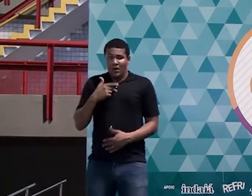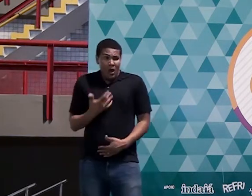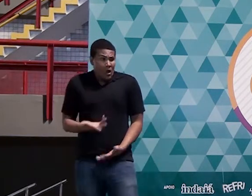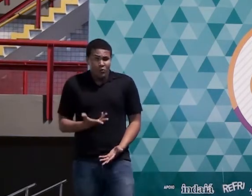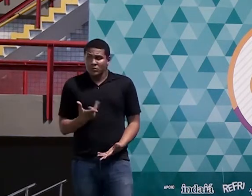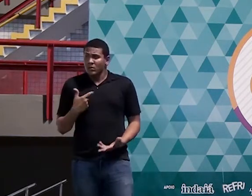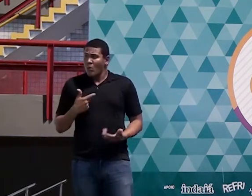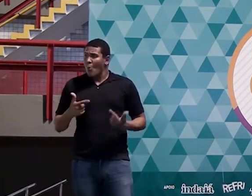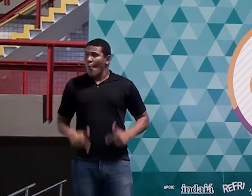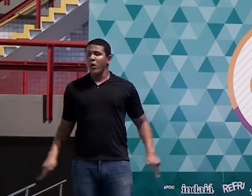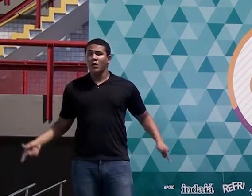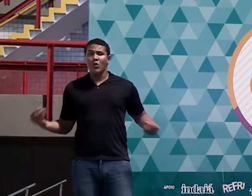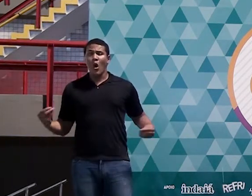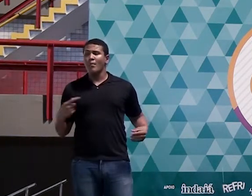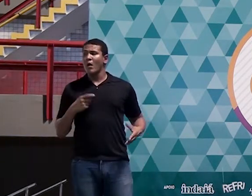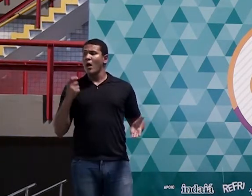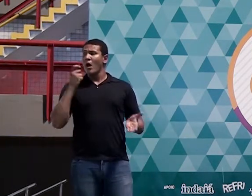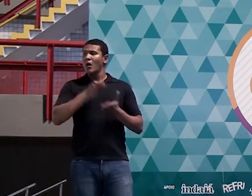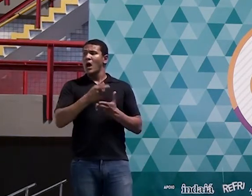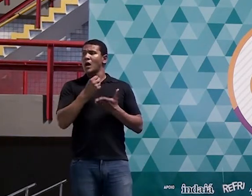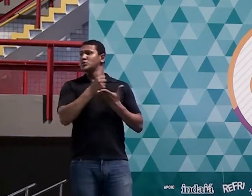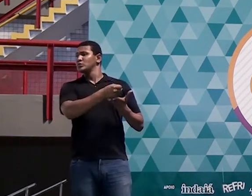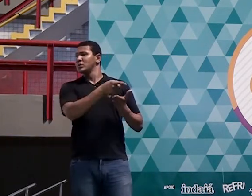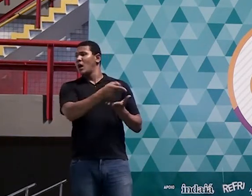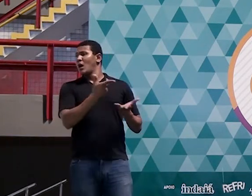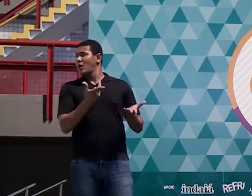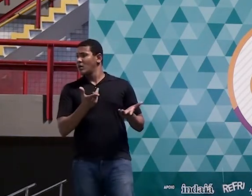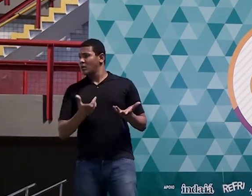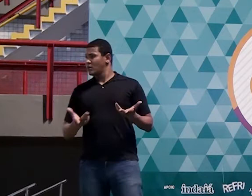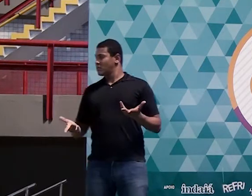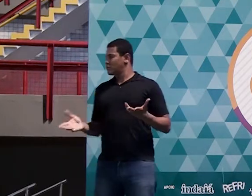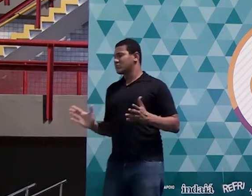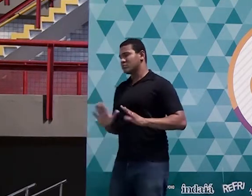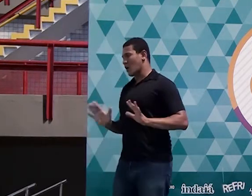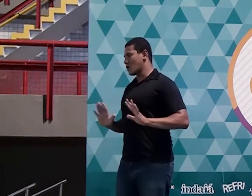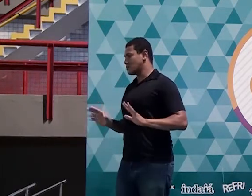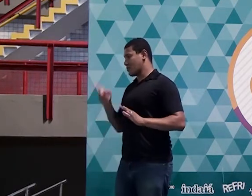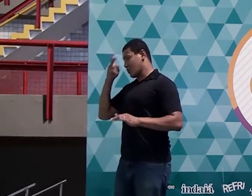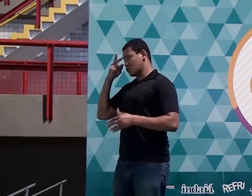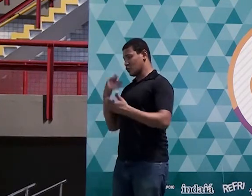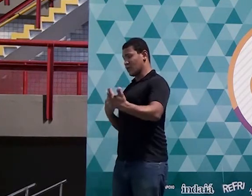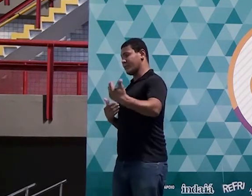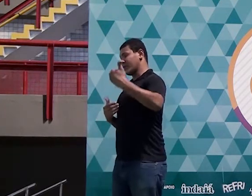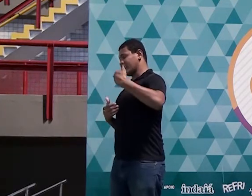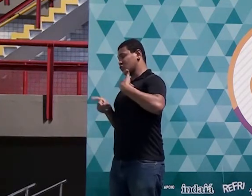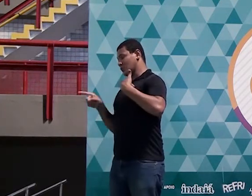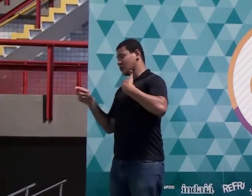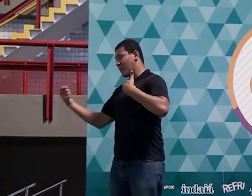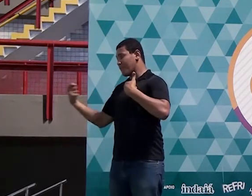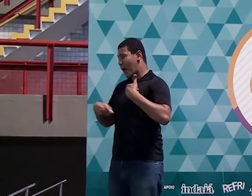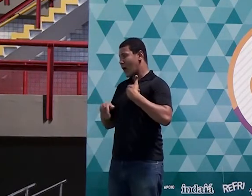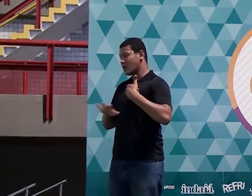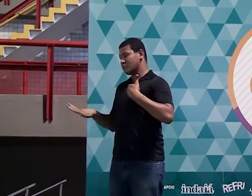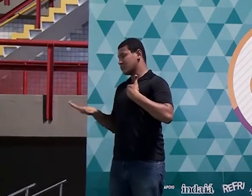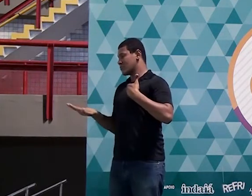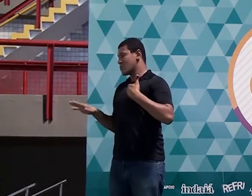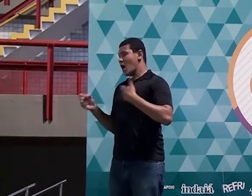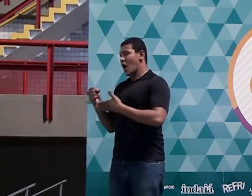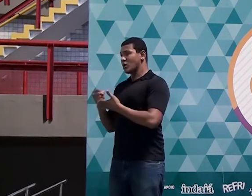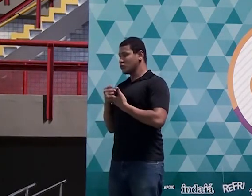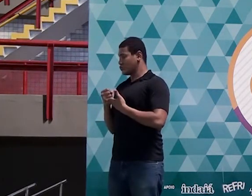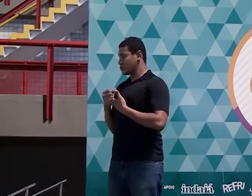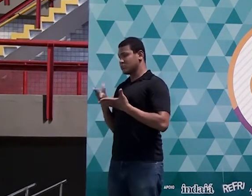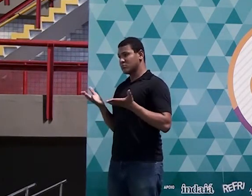paga. Para ele levar o que você produziu na viagem. Tá certo? Por isso que a sociedade feudal não muda